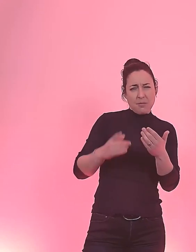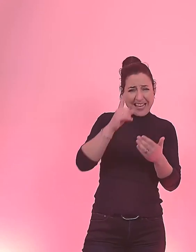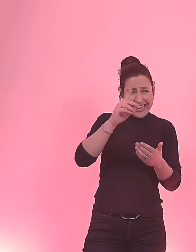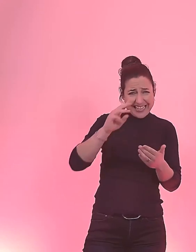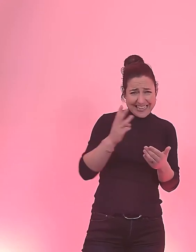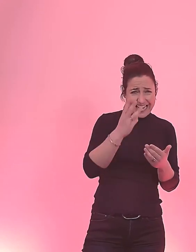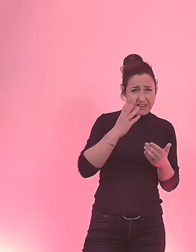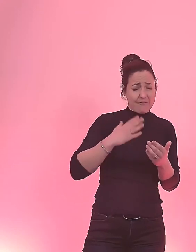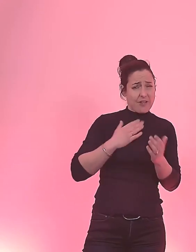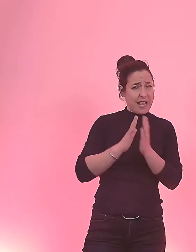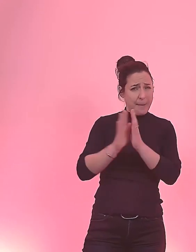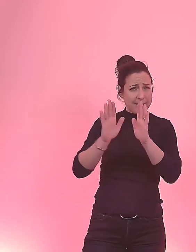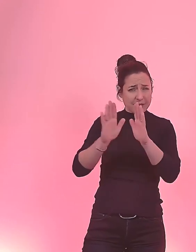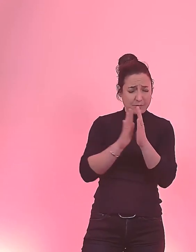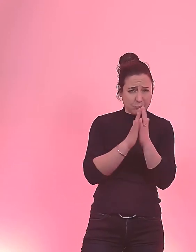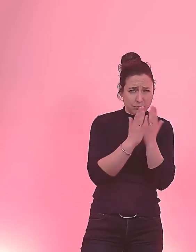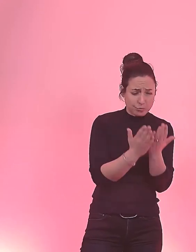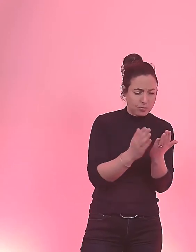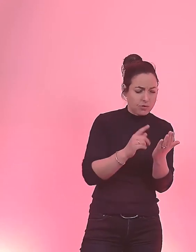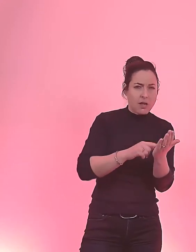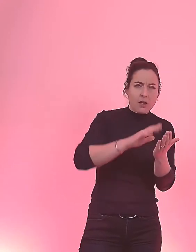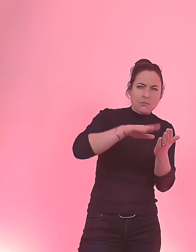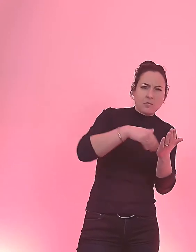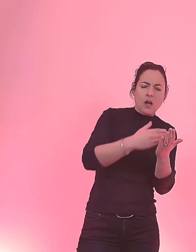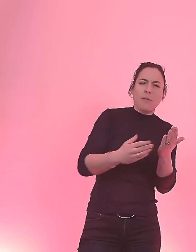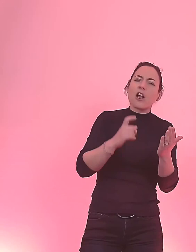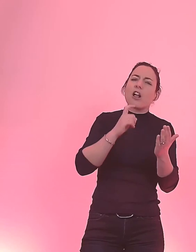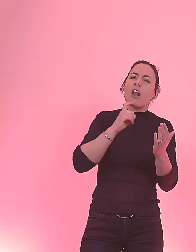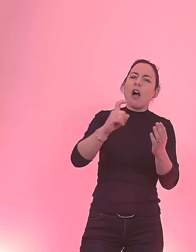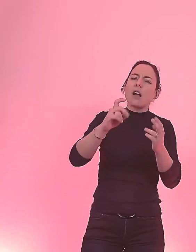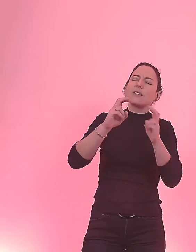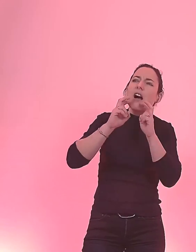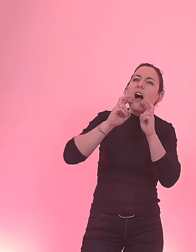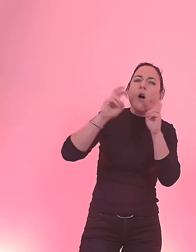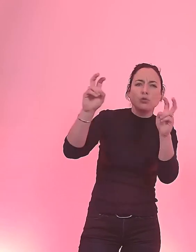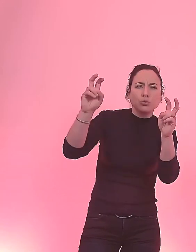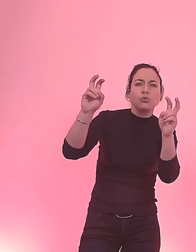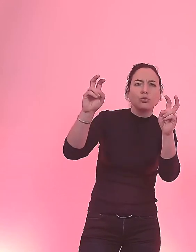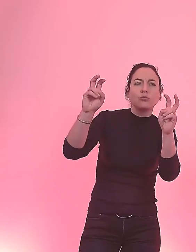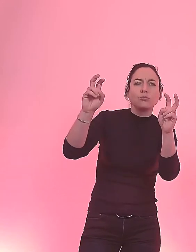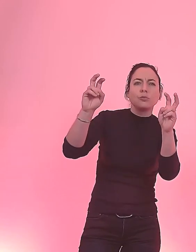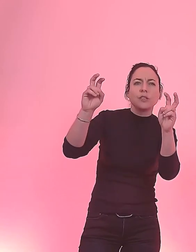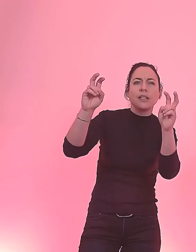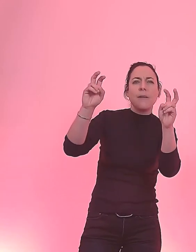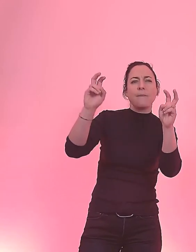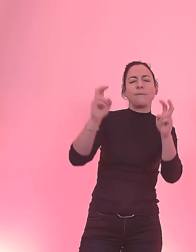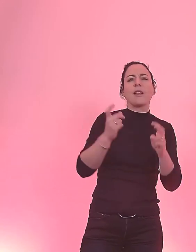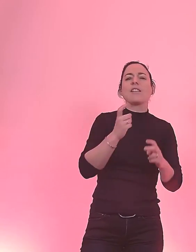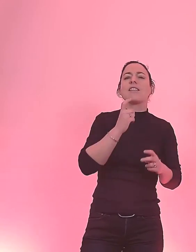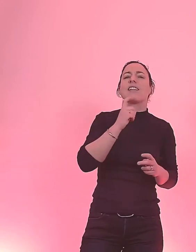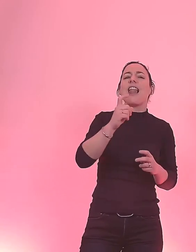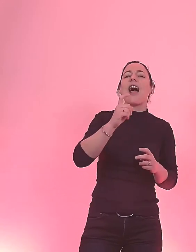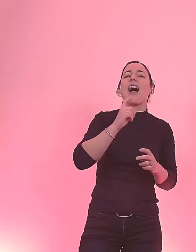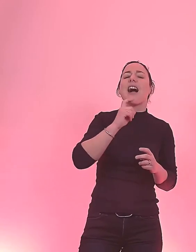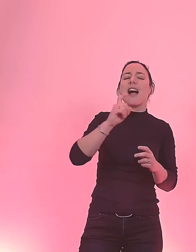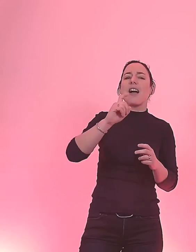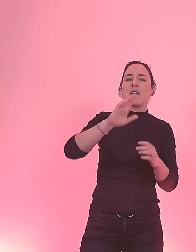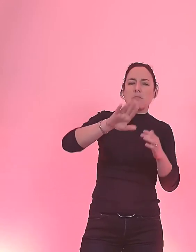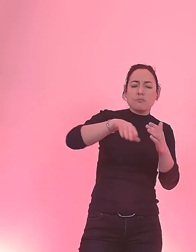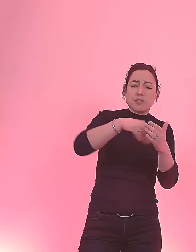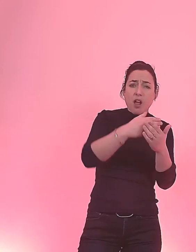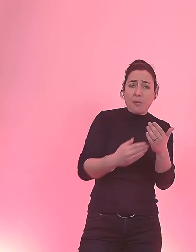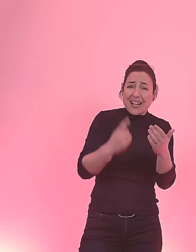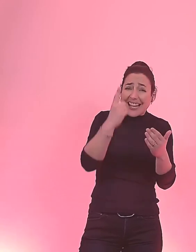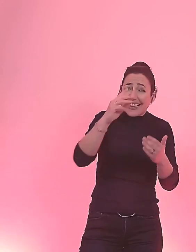derde van al die psalmen hebben een klacht een uitroep vallen in de lamentations de klaagzang een